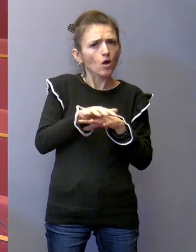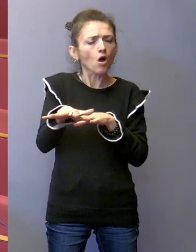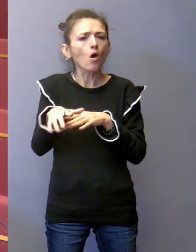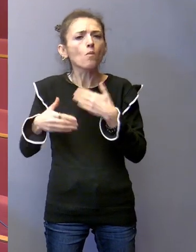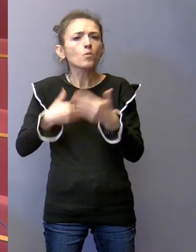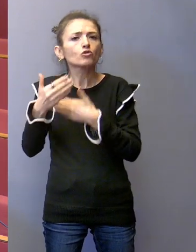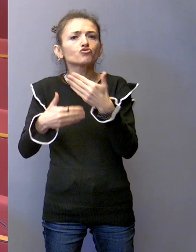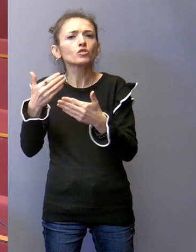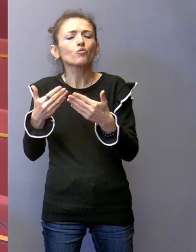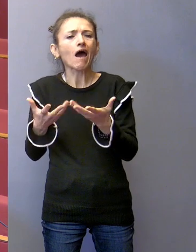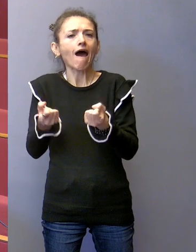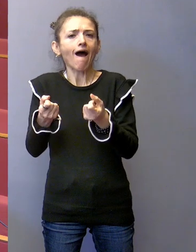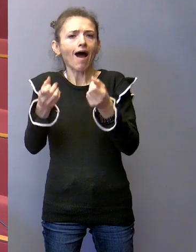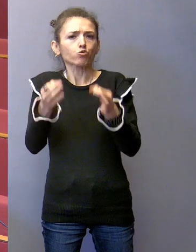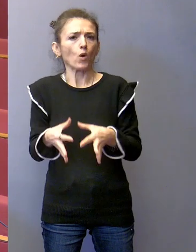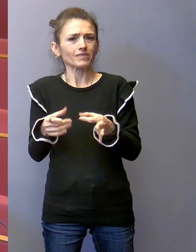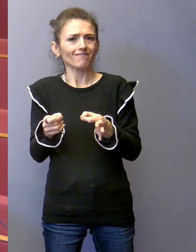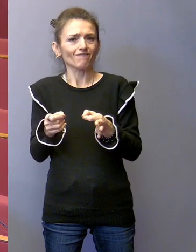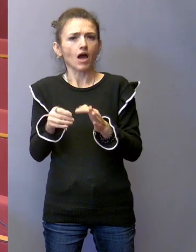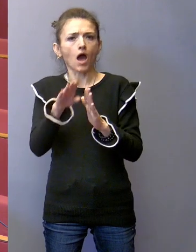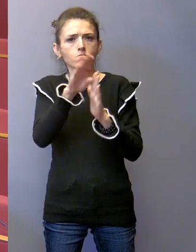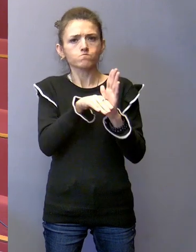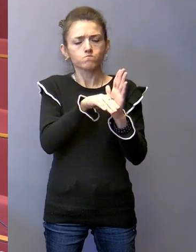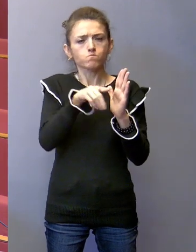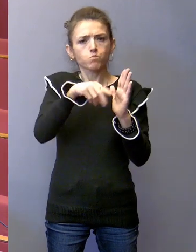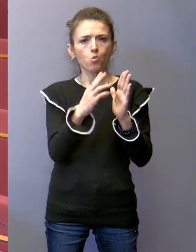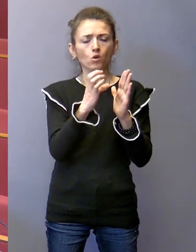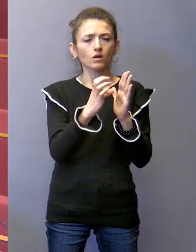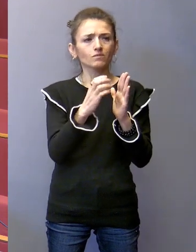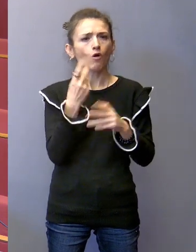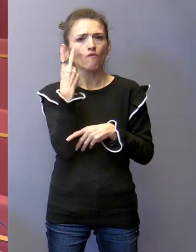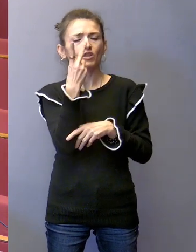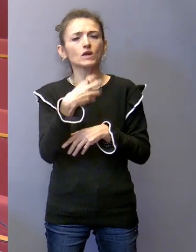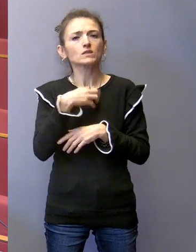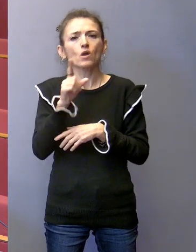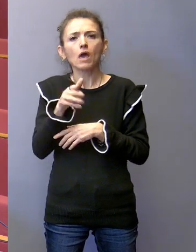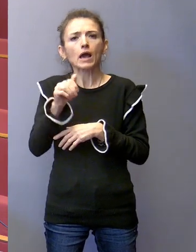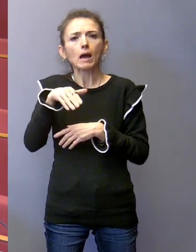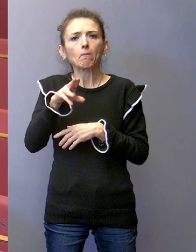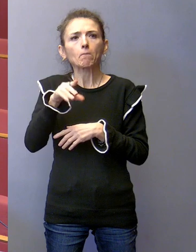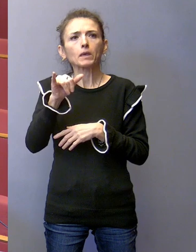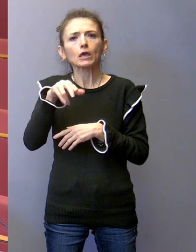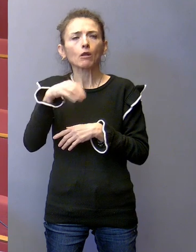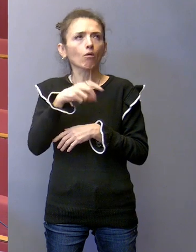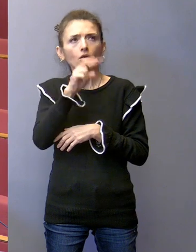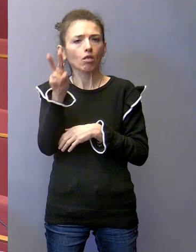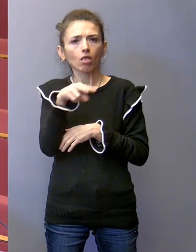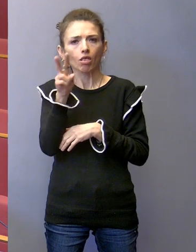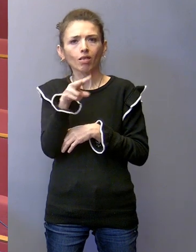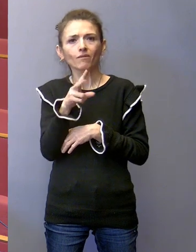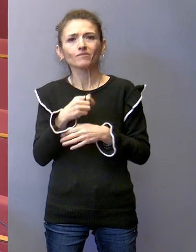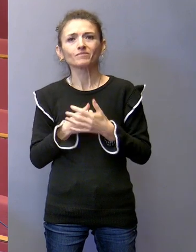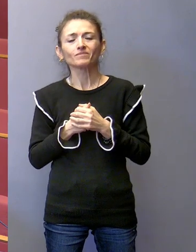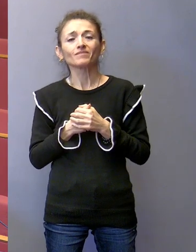del puk vedo che purtroppo la sua Gambino era interessato forse sta testando il teaser